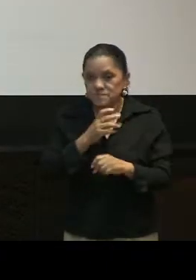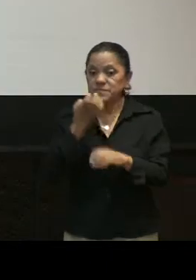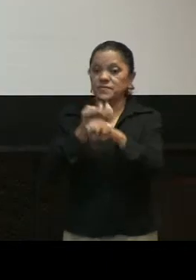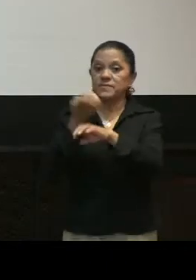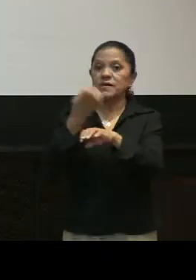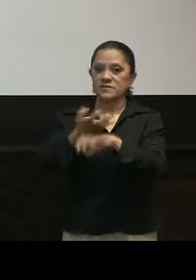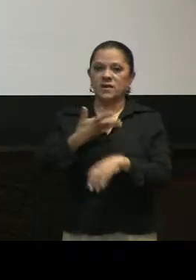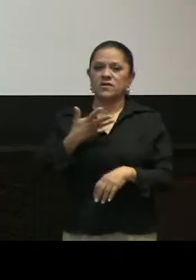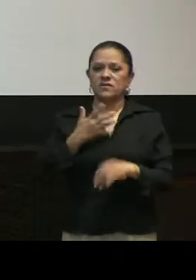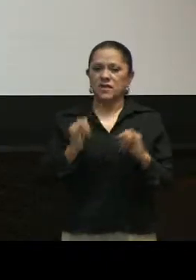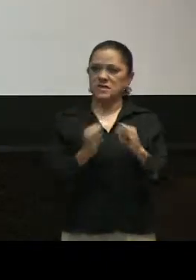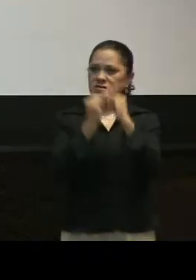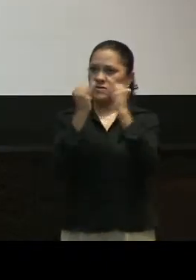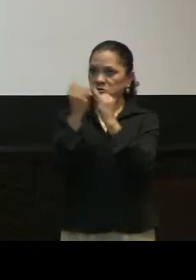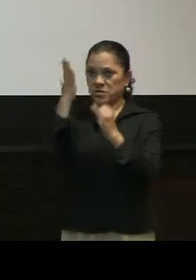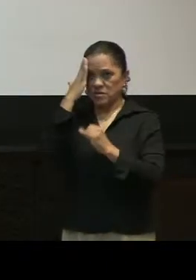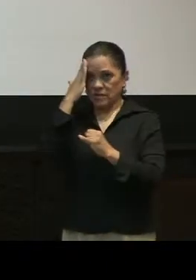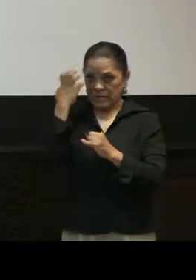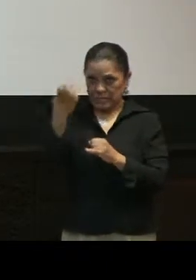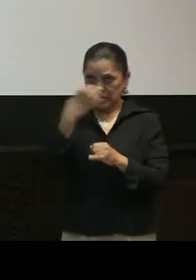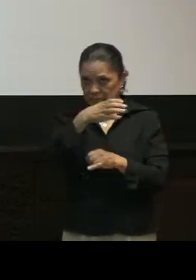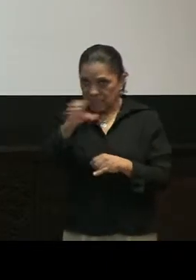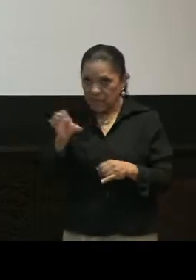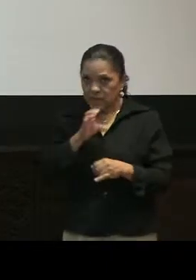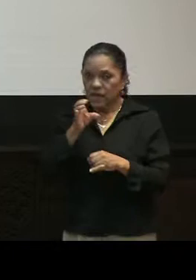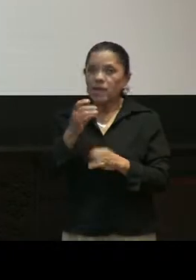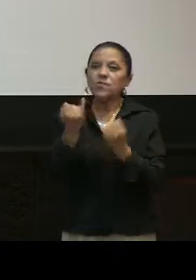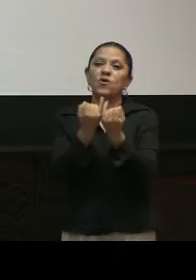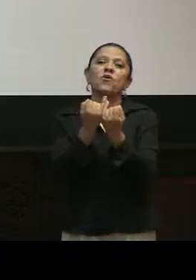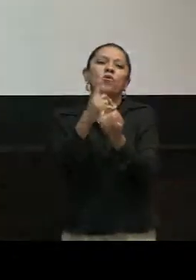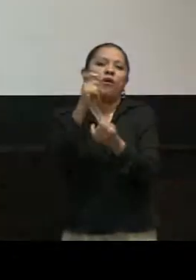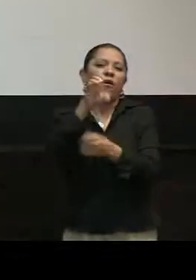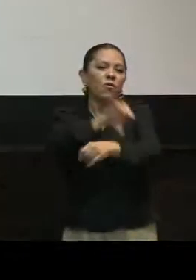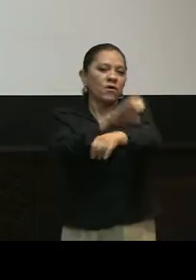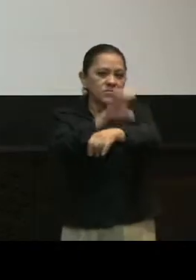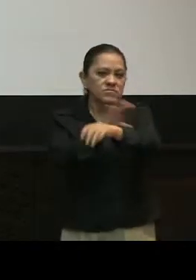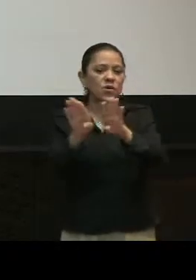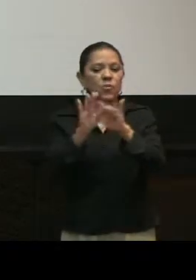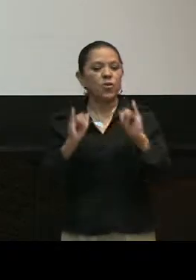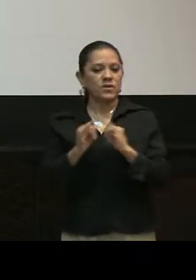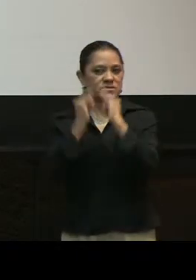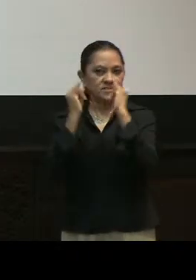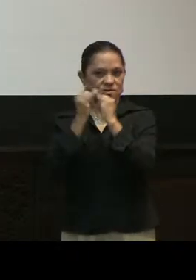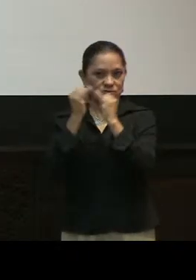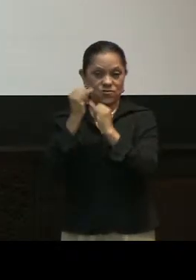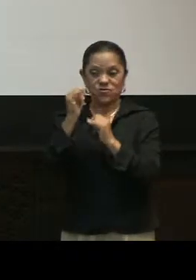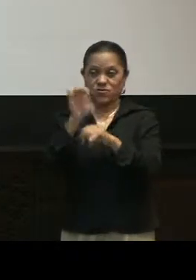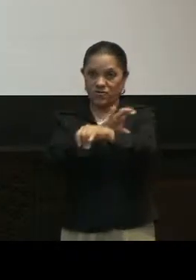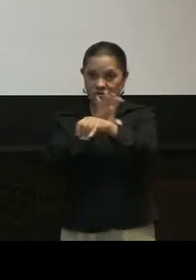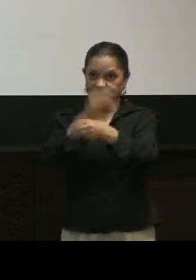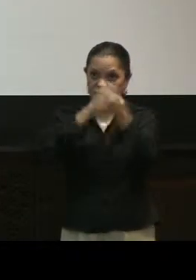estado cuenta con instituciones líderes en el campo de ahorro de energía, tales como el Instituto de Energías Renovables,